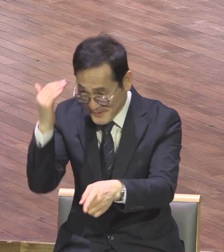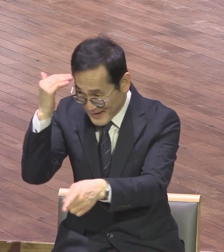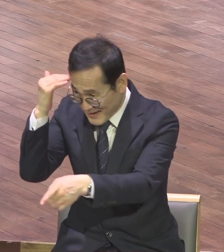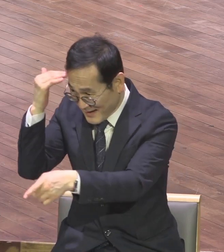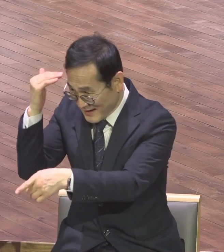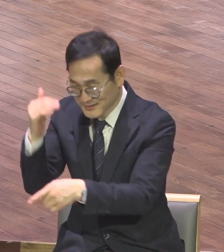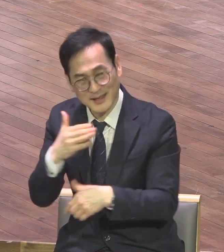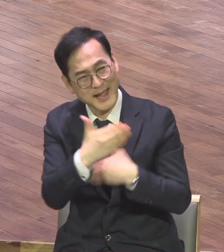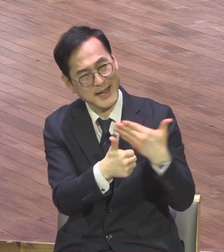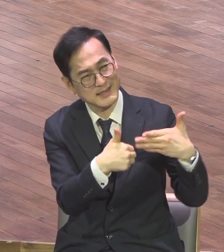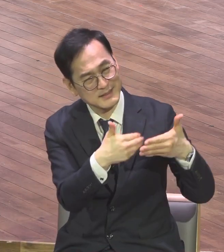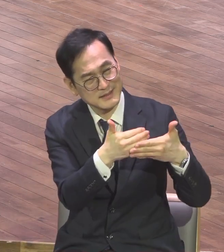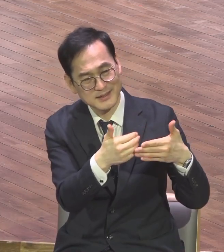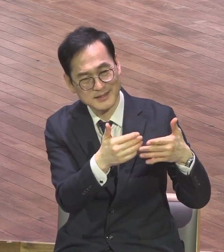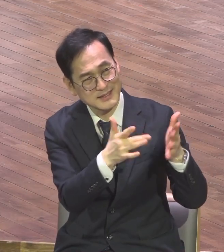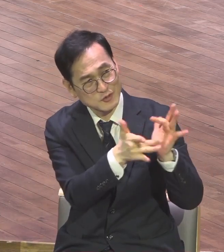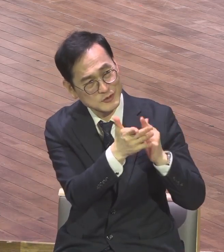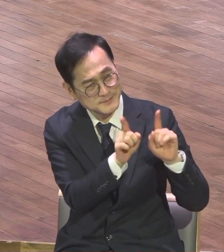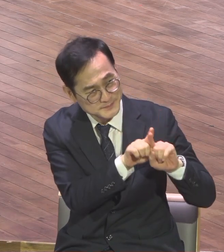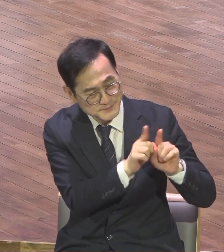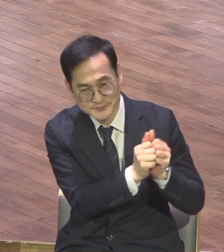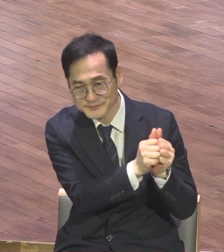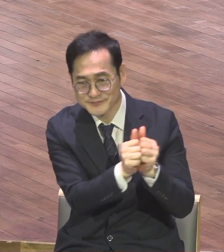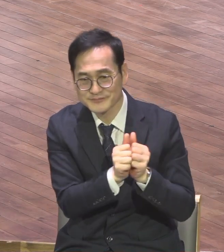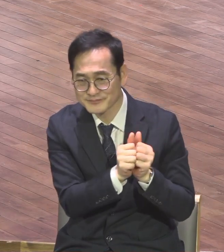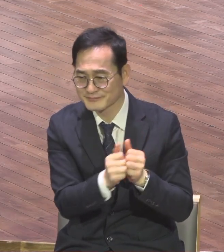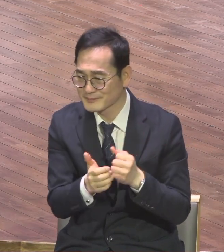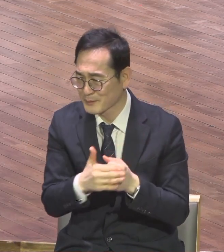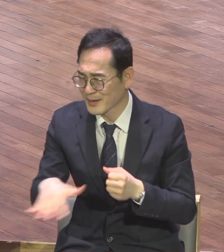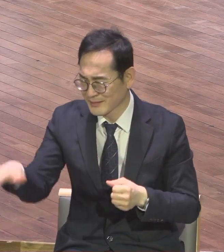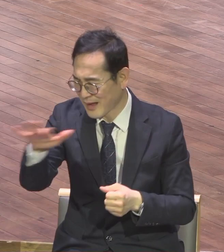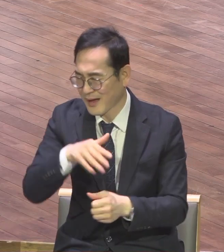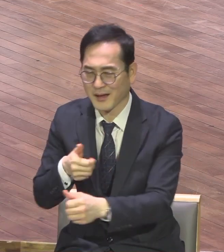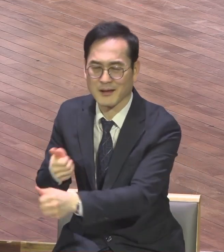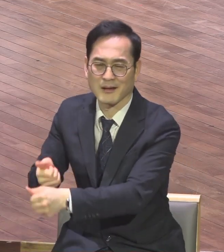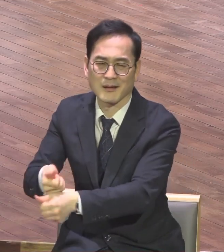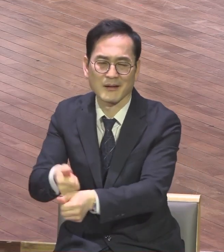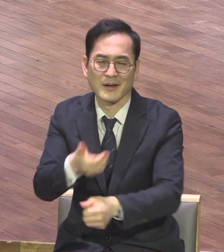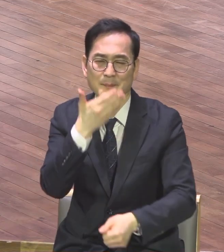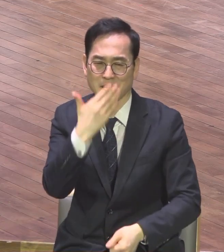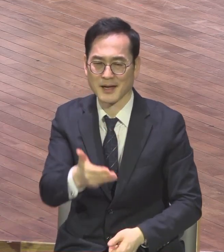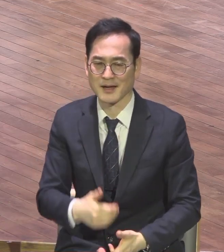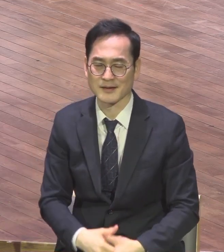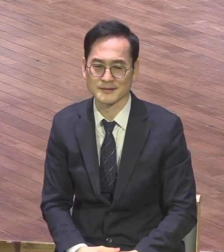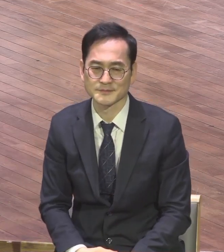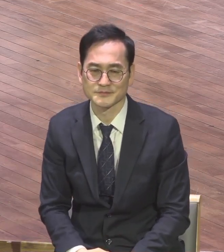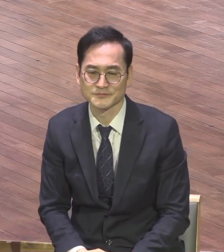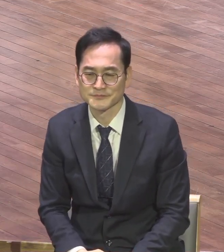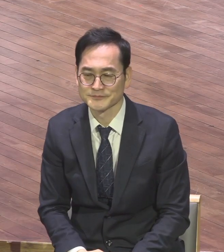다 구형거리가 돼요. 이게 간증이 돼요.